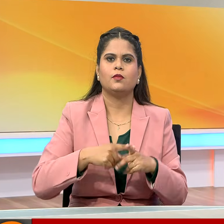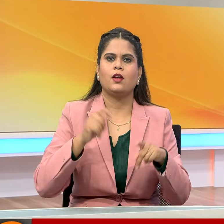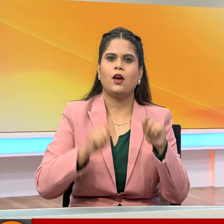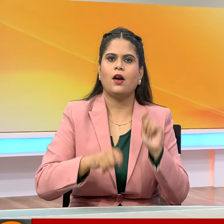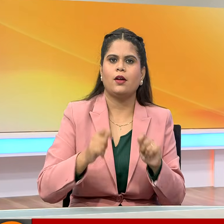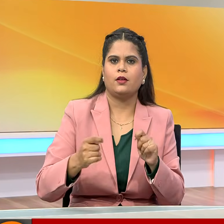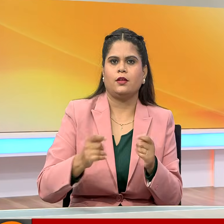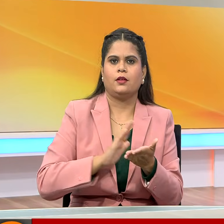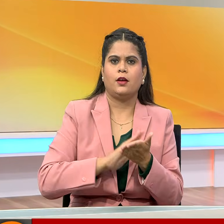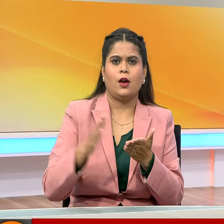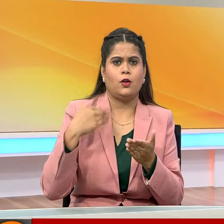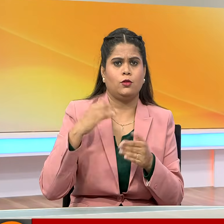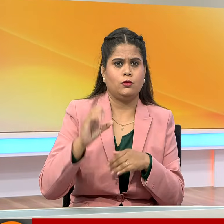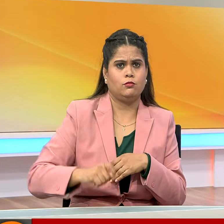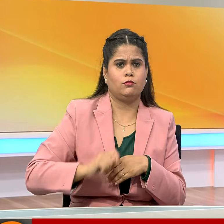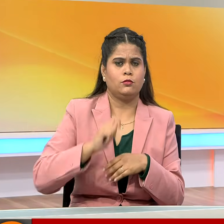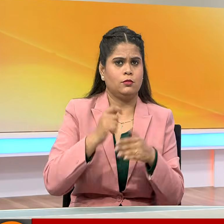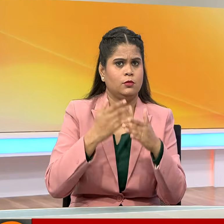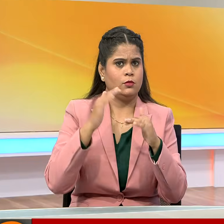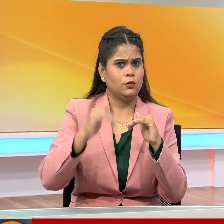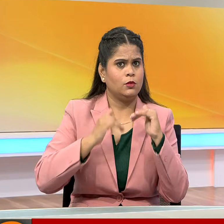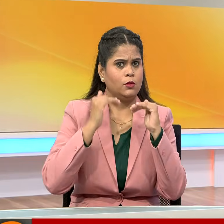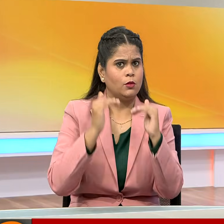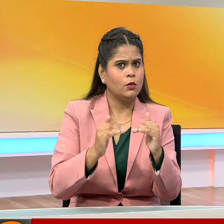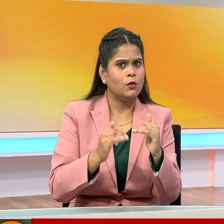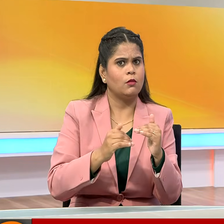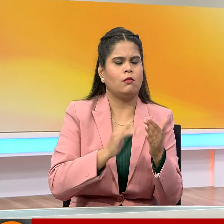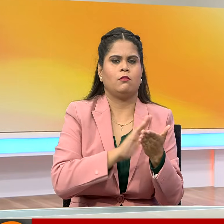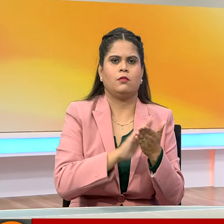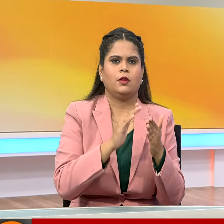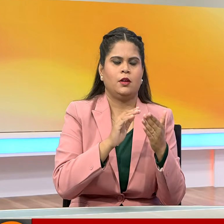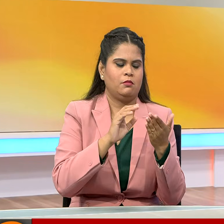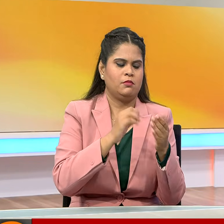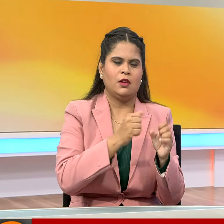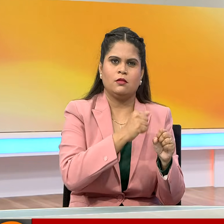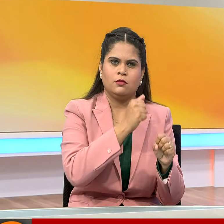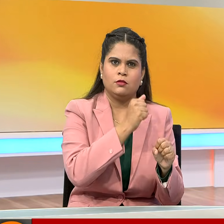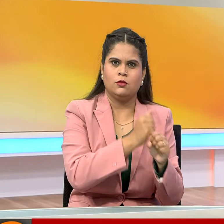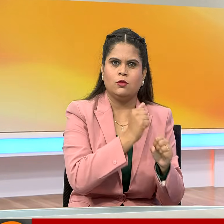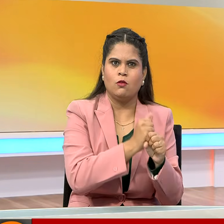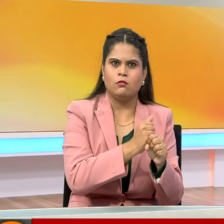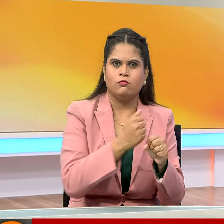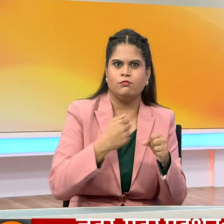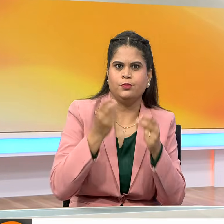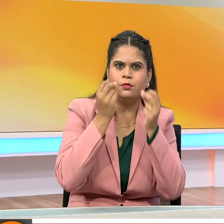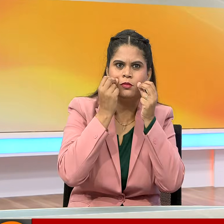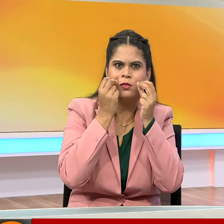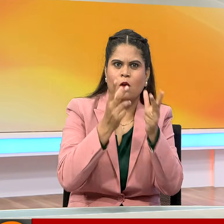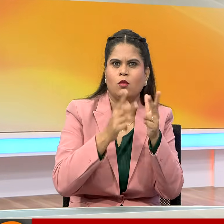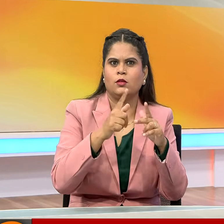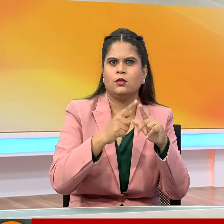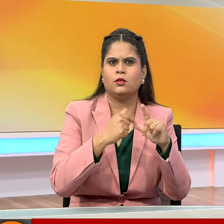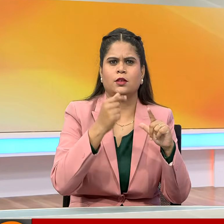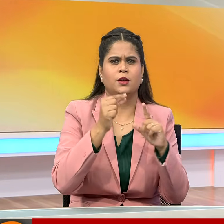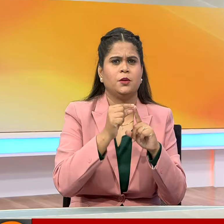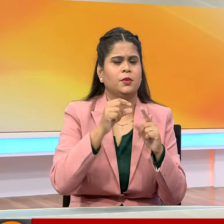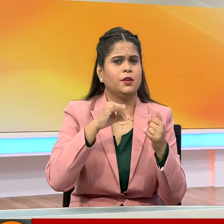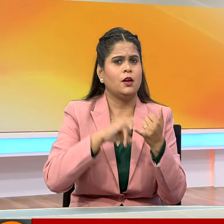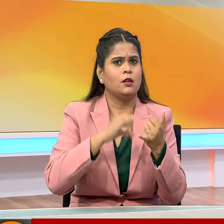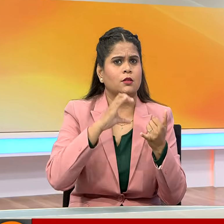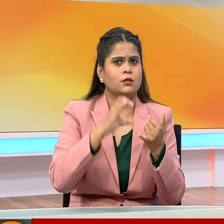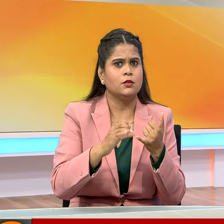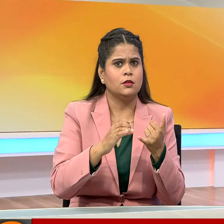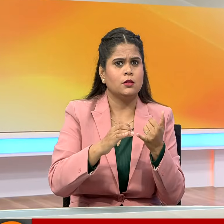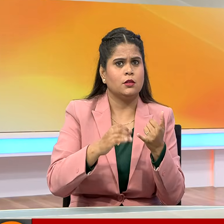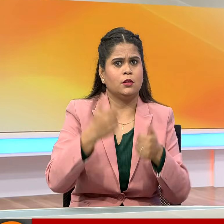झारखंड हाईकोर्ट से राज्य की हेमंत सोरेन सरकार को बड़ा झटका लगा है। हाईकोर्ट ने जेपीएससी की 11वीं से 13वीं परीक्षाएं रद्द करने के फैसले